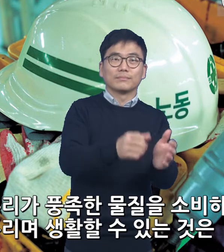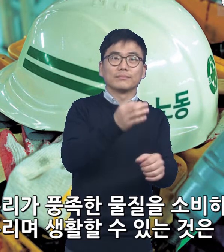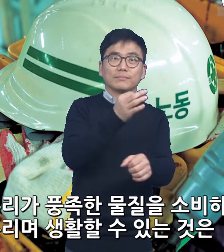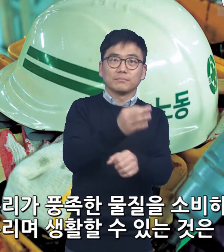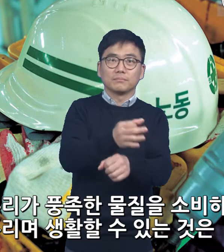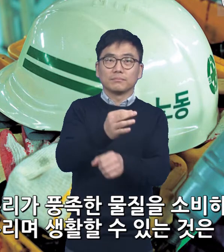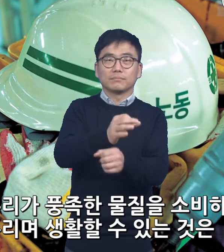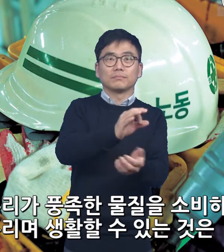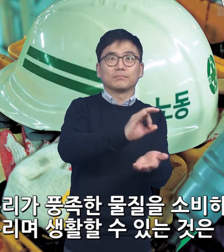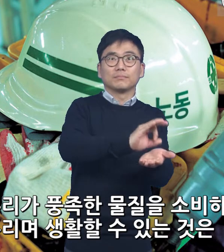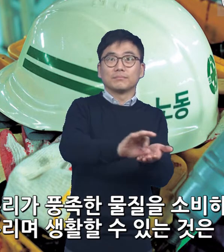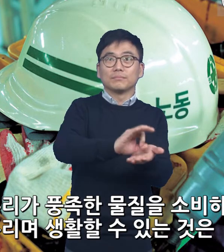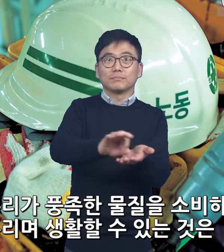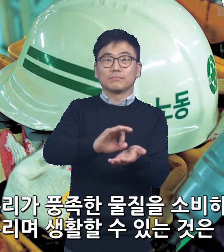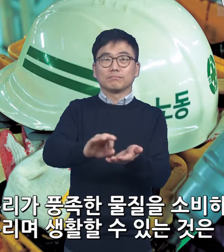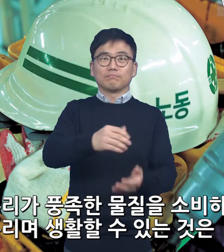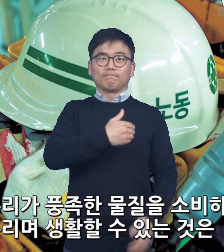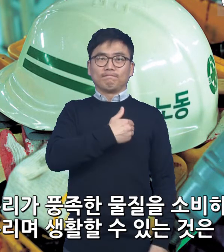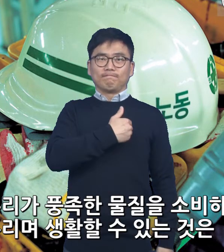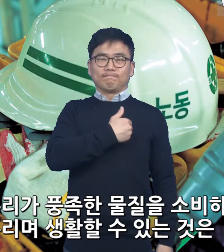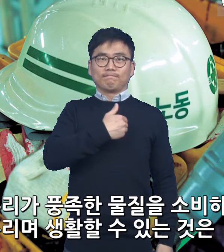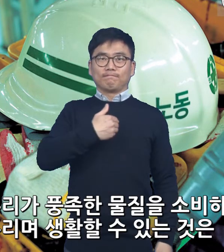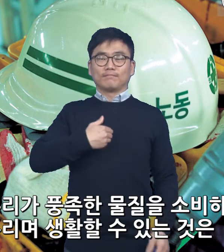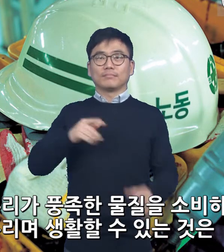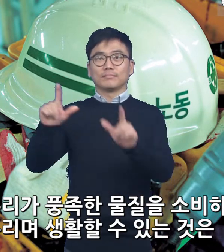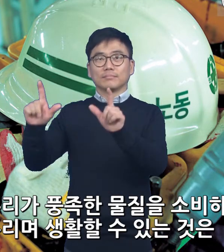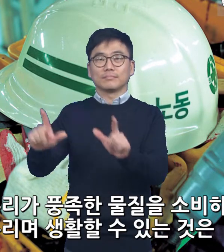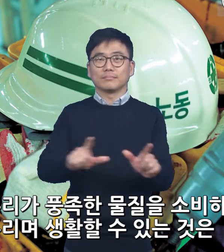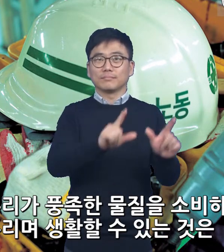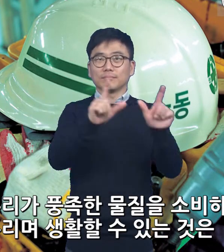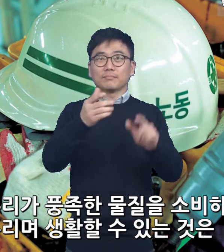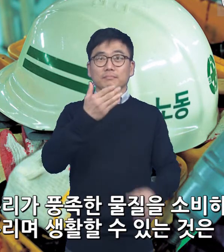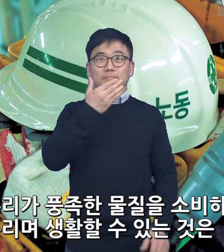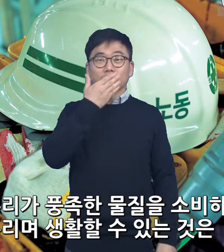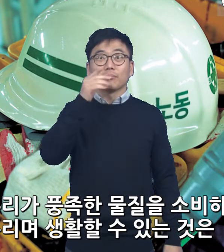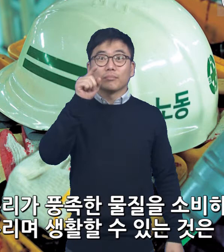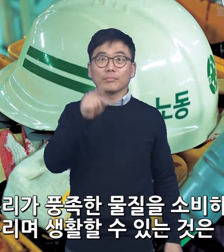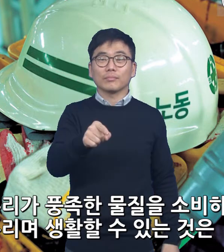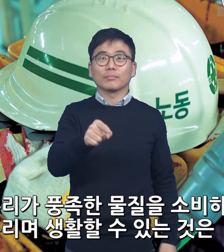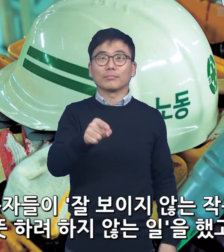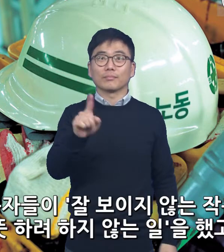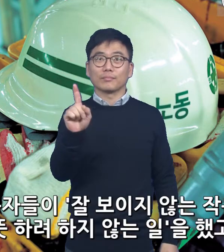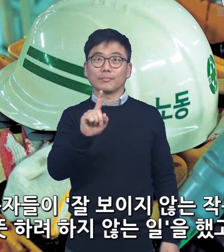우리가 풍족한 물질을 소비하고 누리며 생활할 수 있는 것은